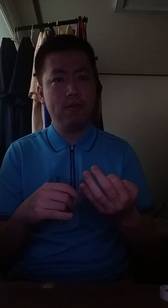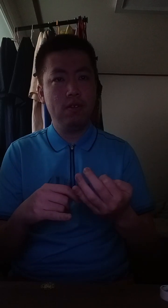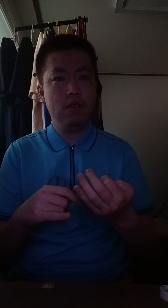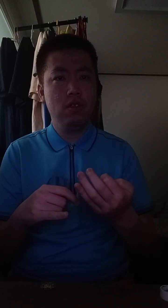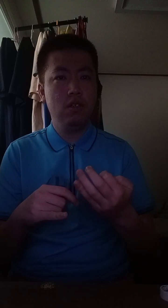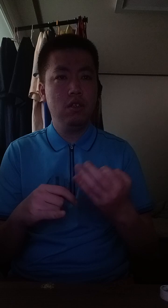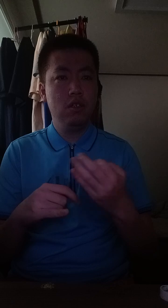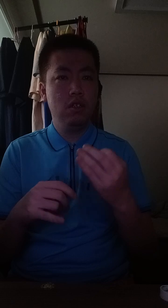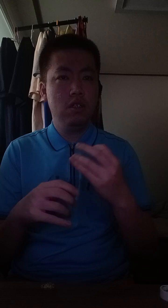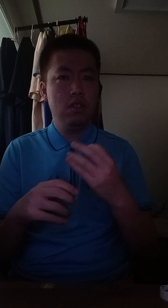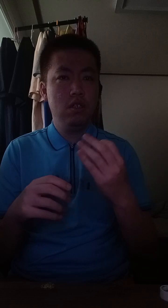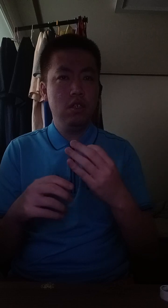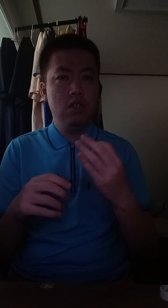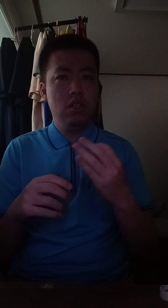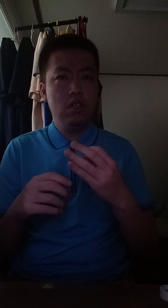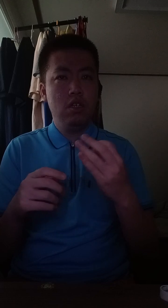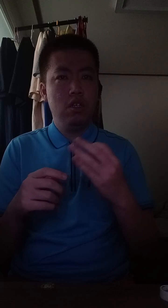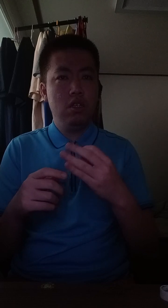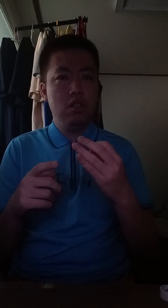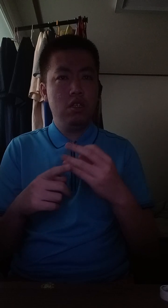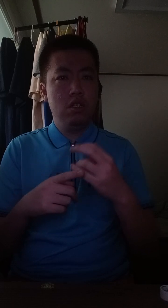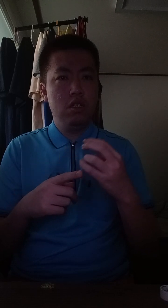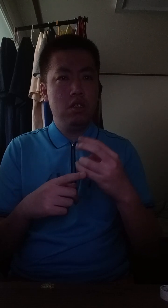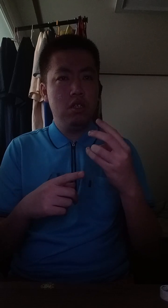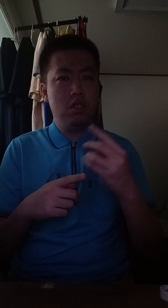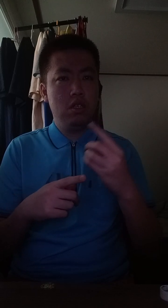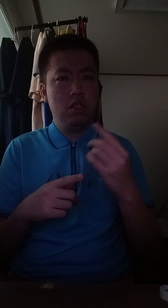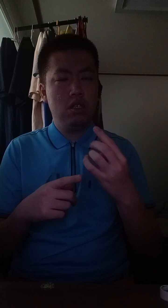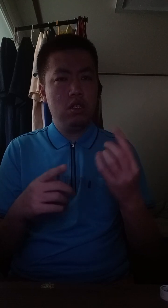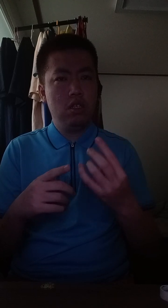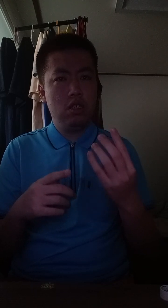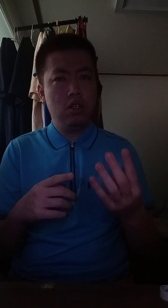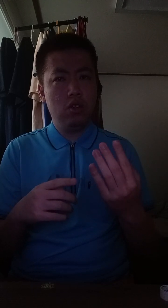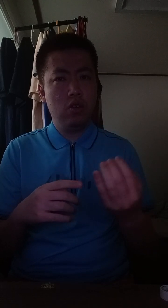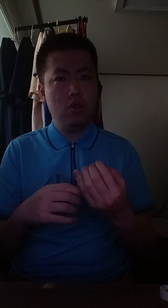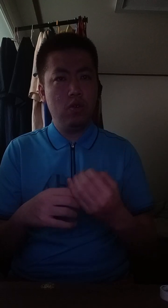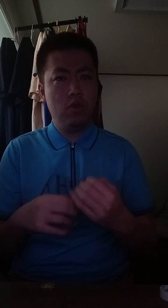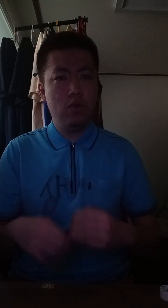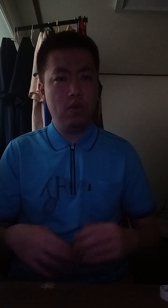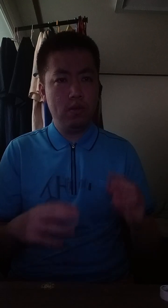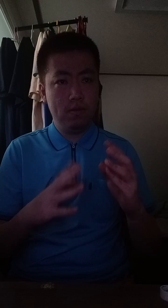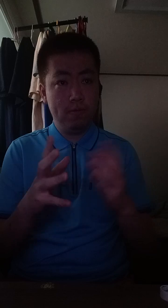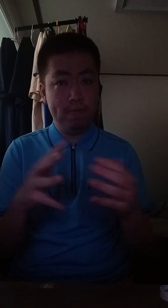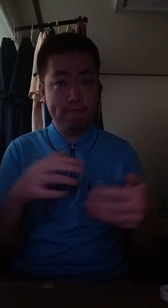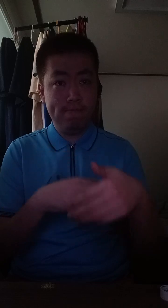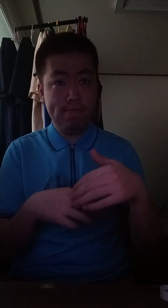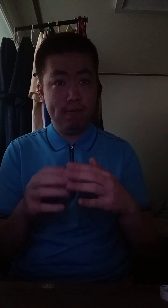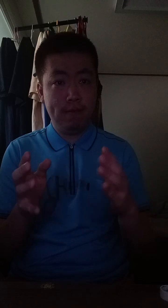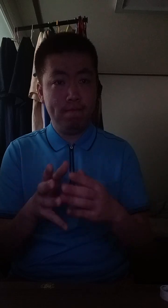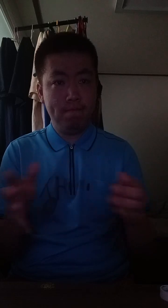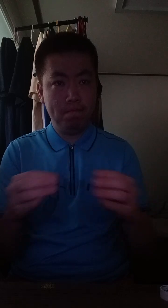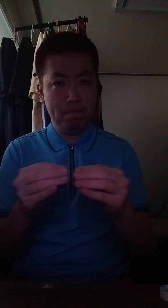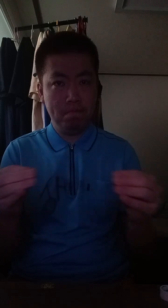사이가 10cm가 넘는 곳은 모두 3,395곳. 일단 열차와 승강장 사이 공간에